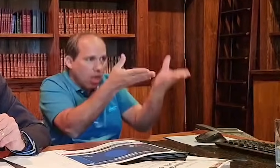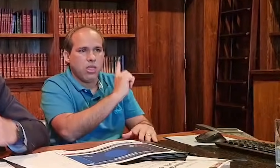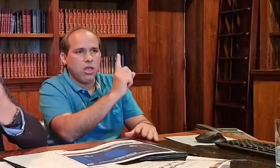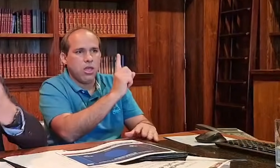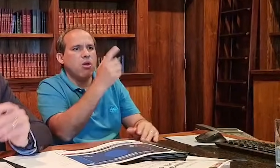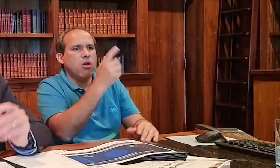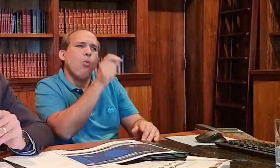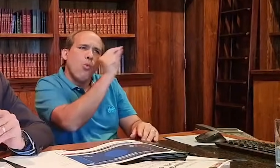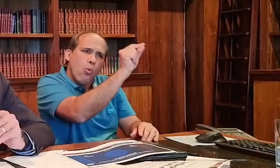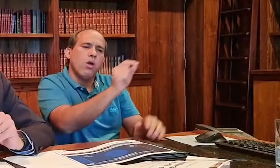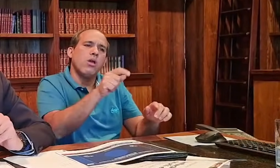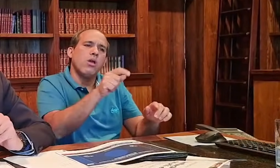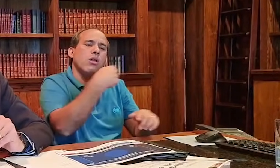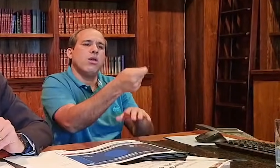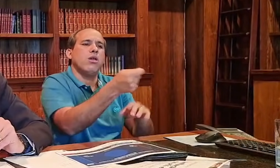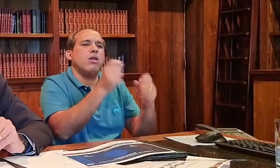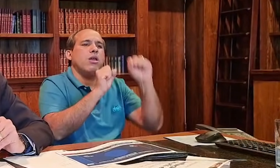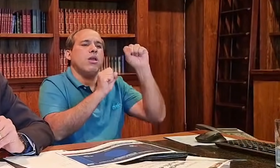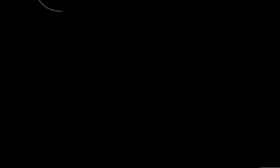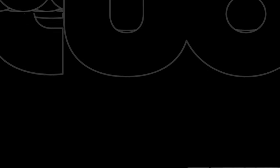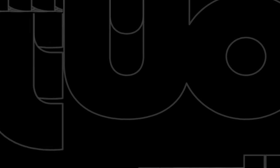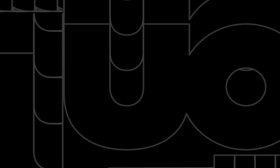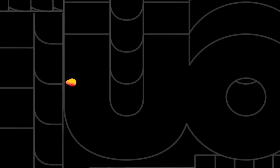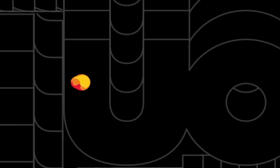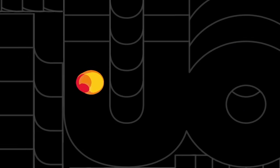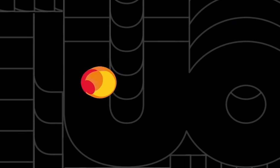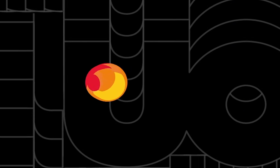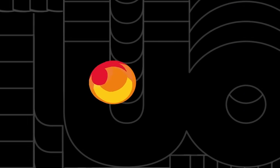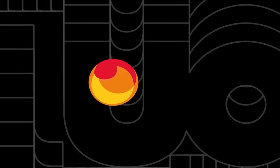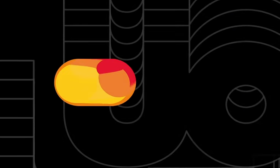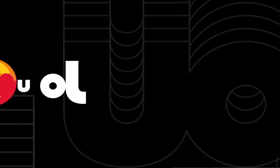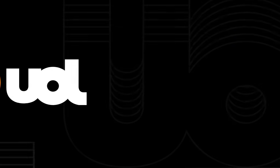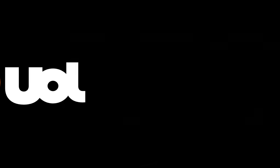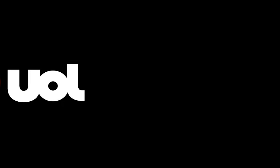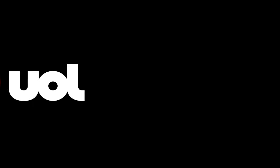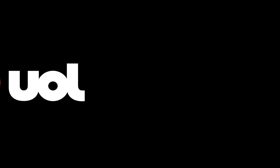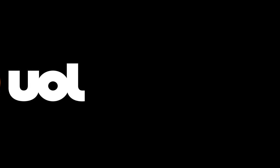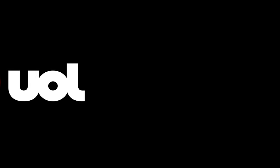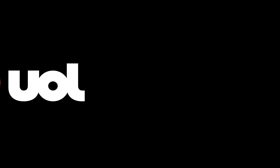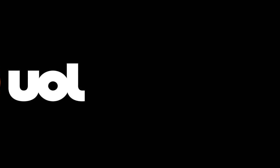ou televisão, estamos prontos a entregar isso aqui. Uau.